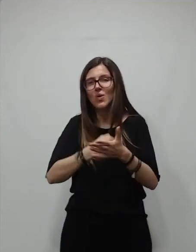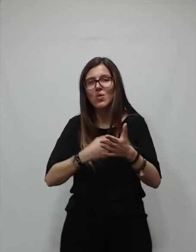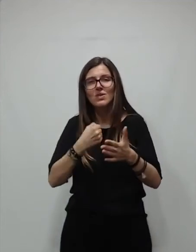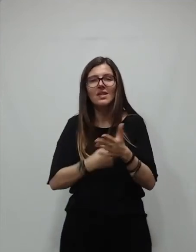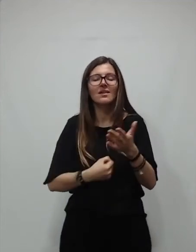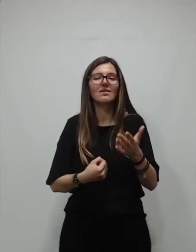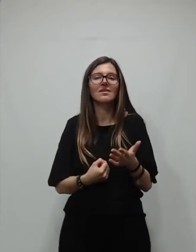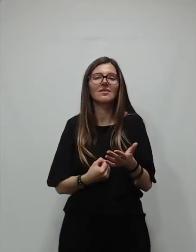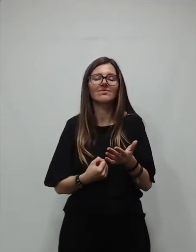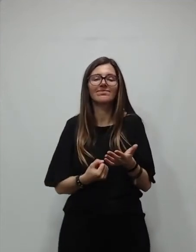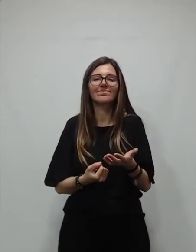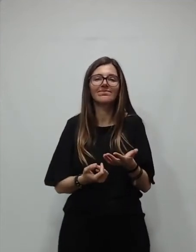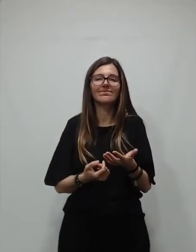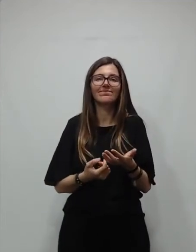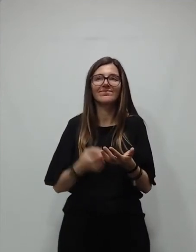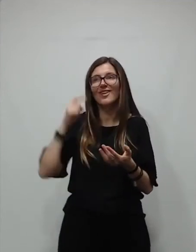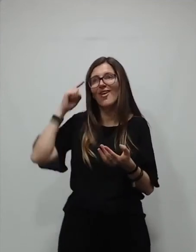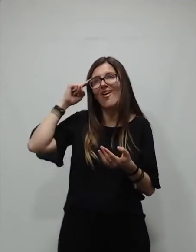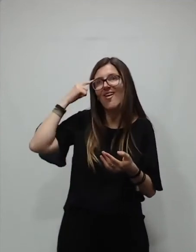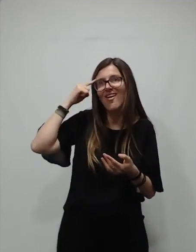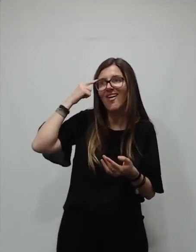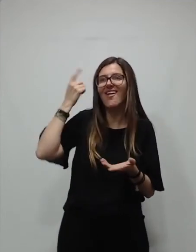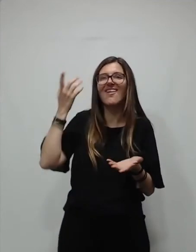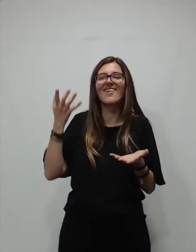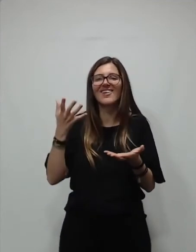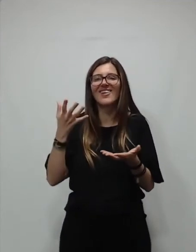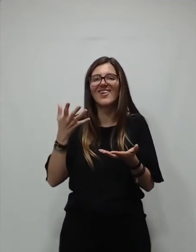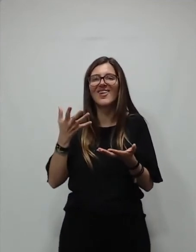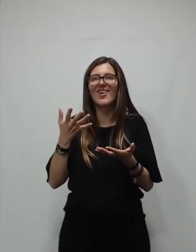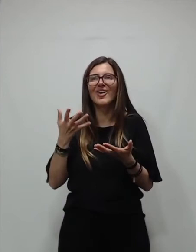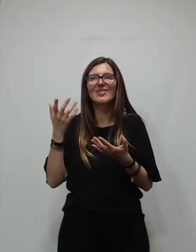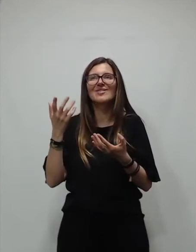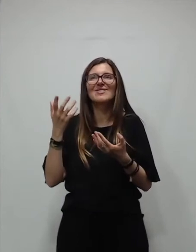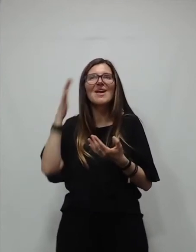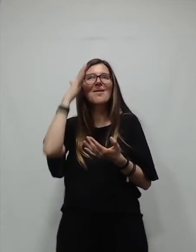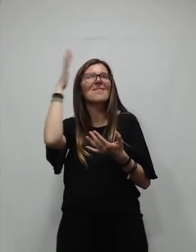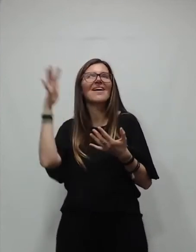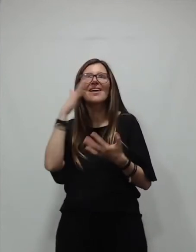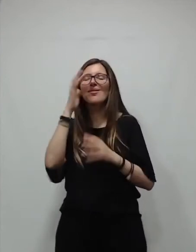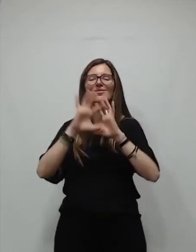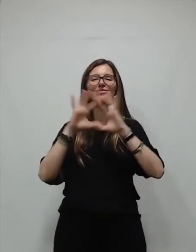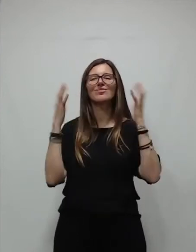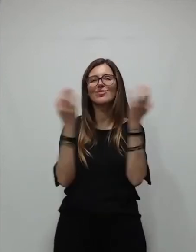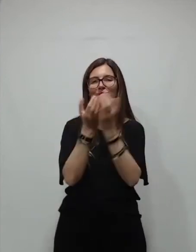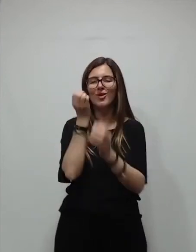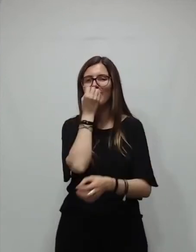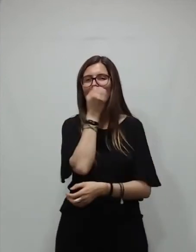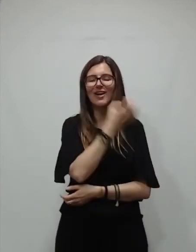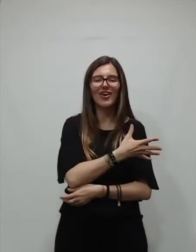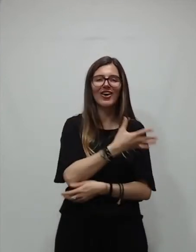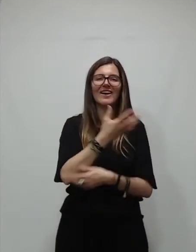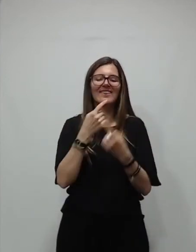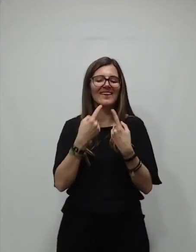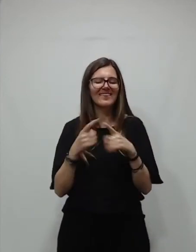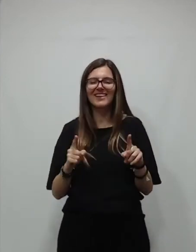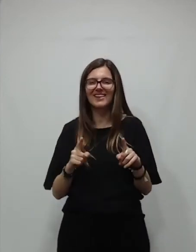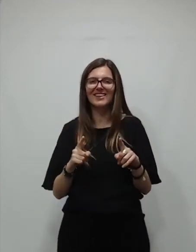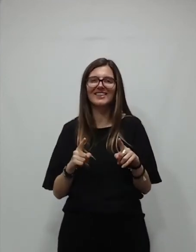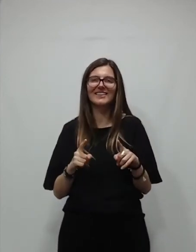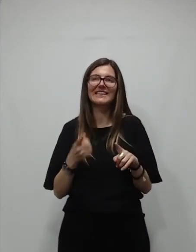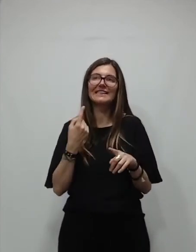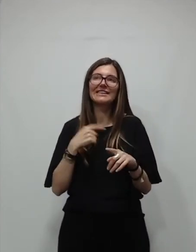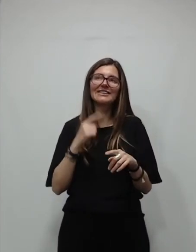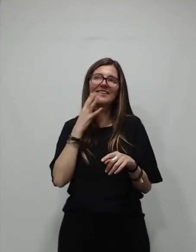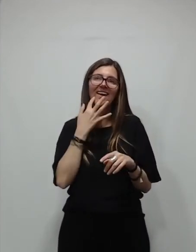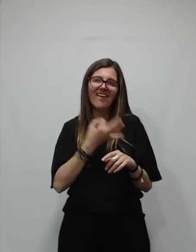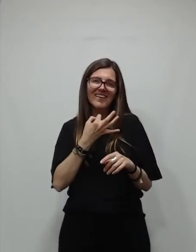lo que tenemos, las locas, los locos, los bloques, y toda la sociedad aquella amigable, que realmente está viendo y está